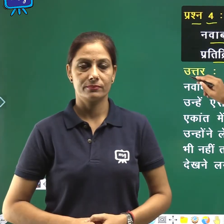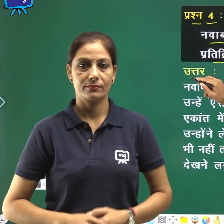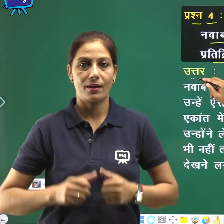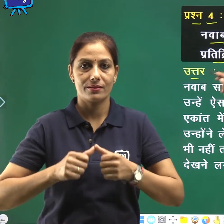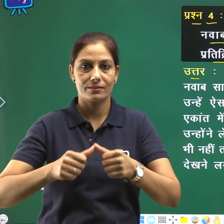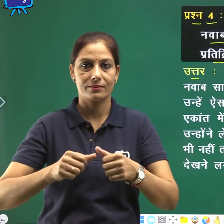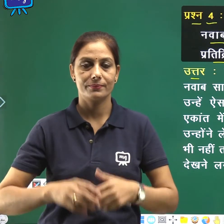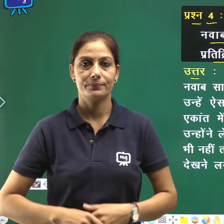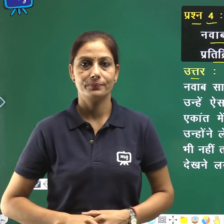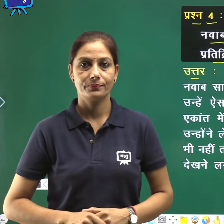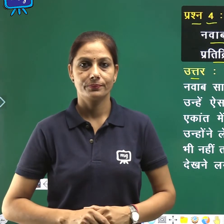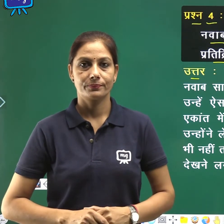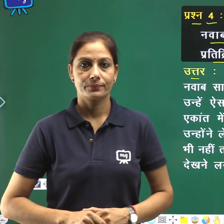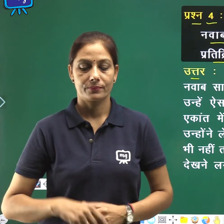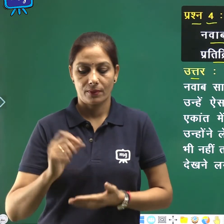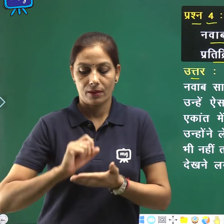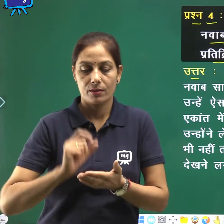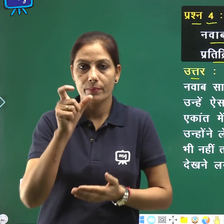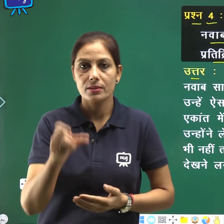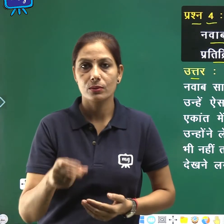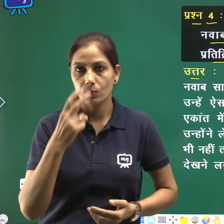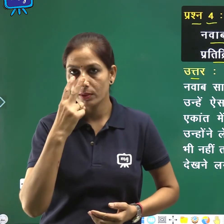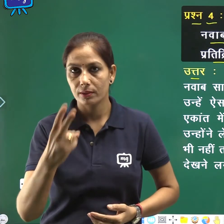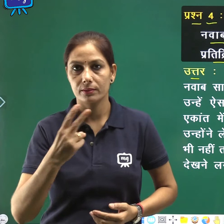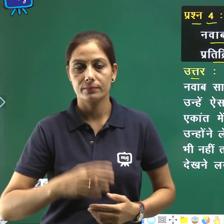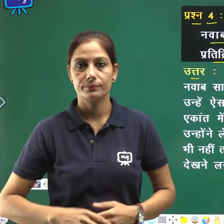उत्तर है लेखक को देखकर